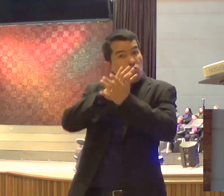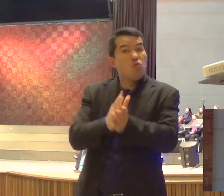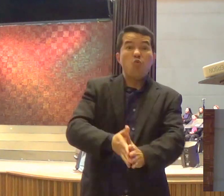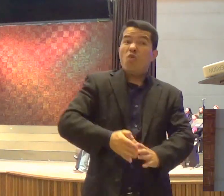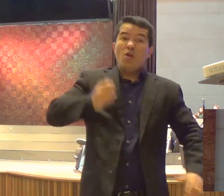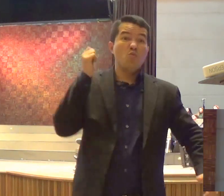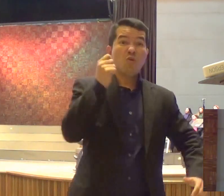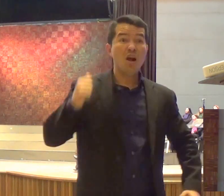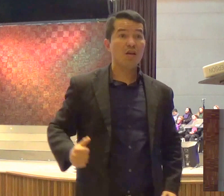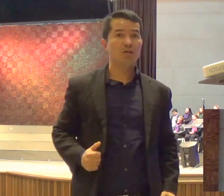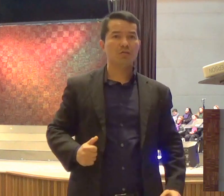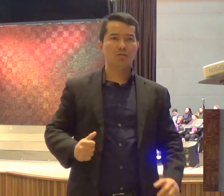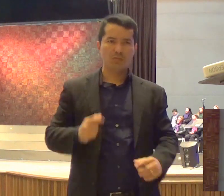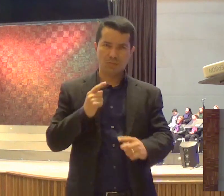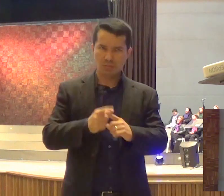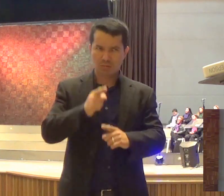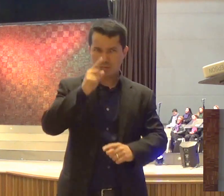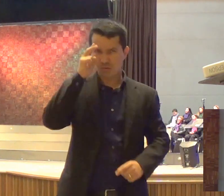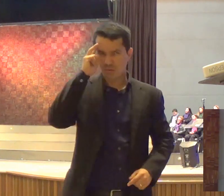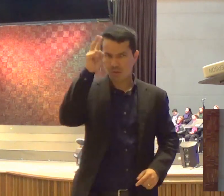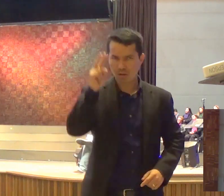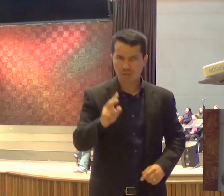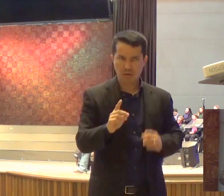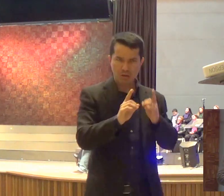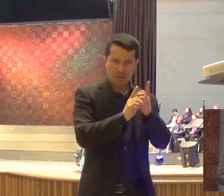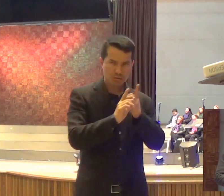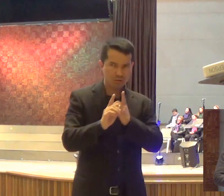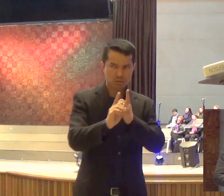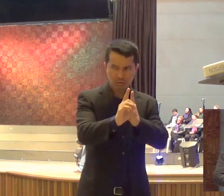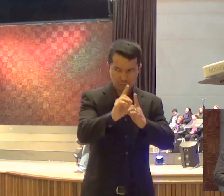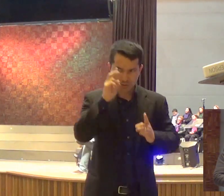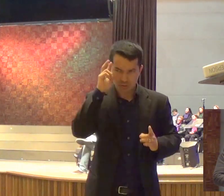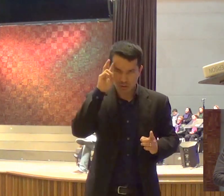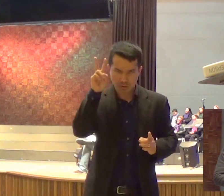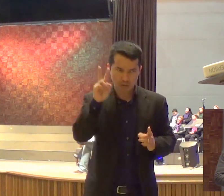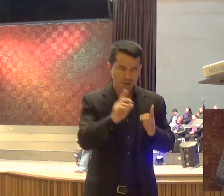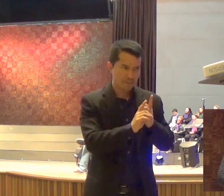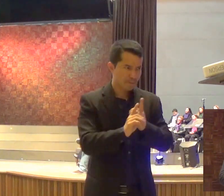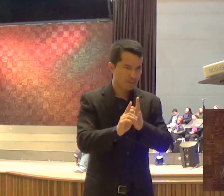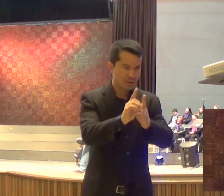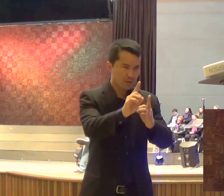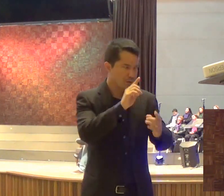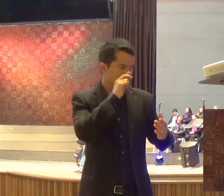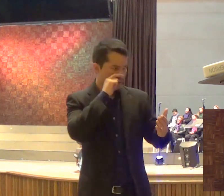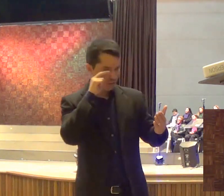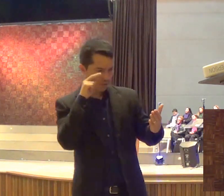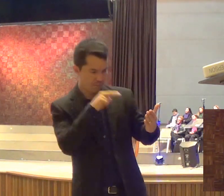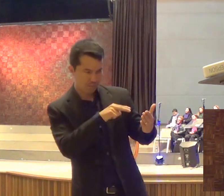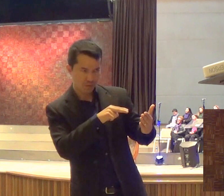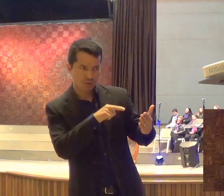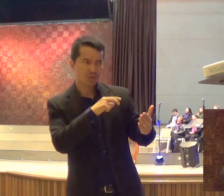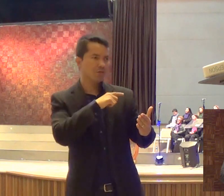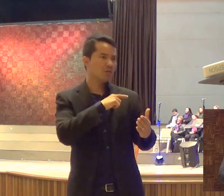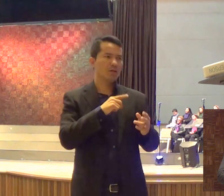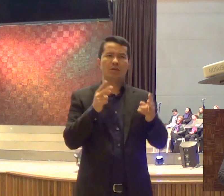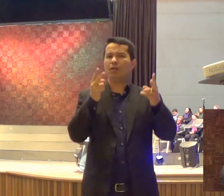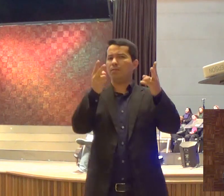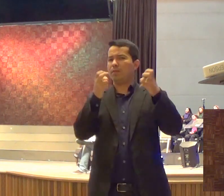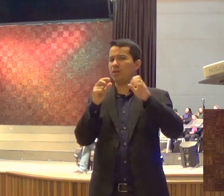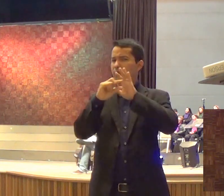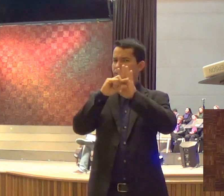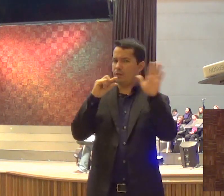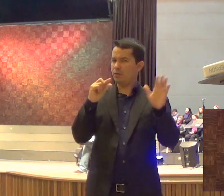da forma como os discípulos agiram se você olhar para o texto você vai perceber no verso de número